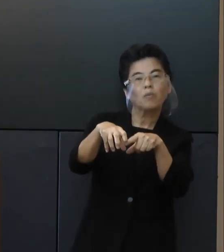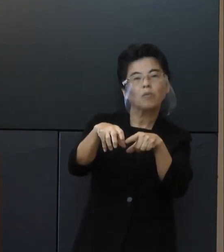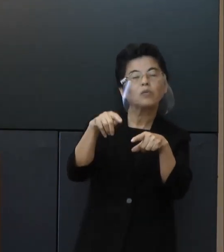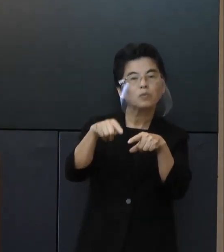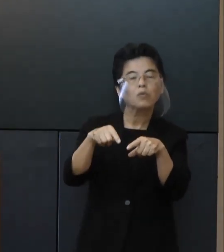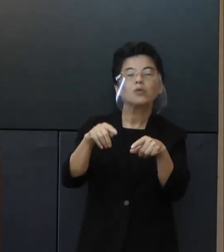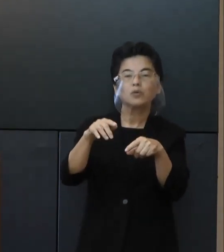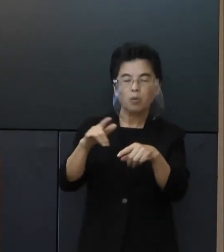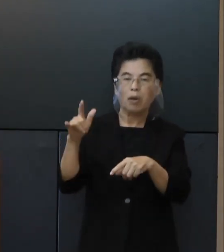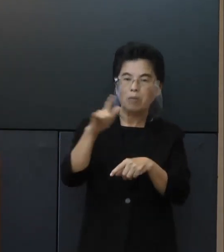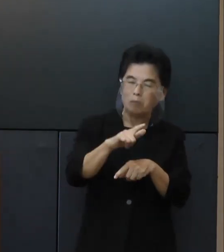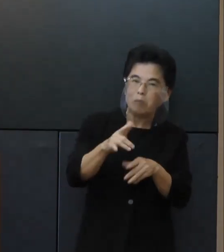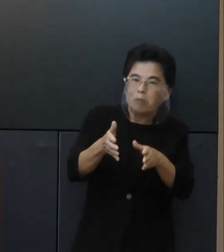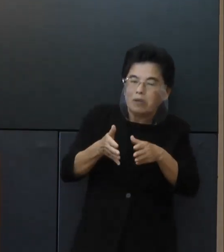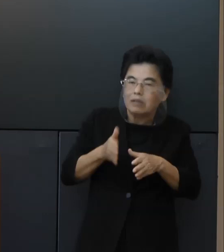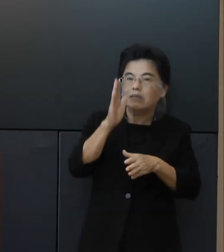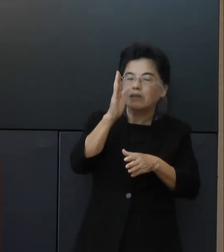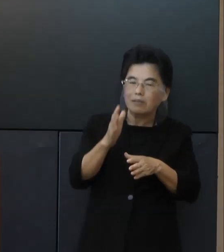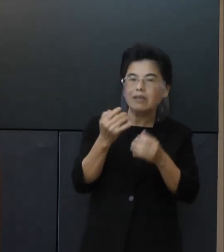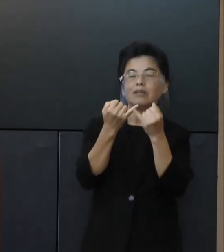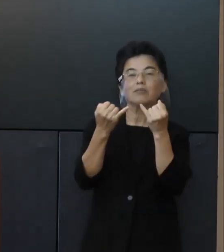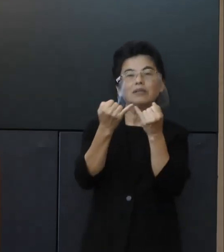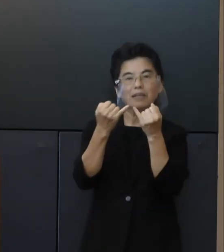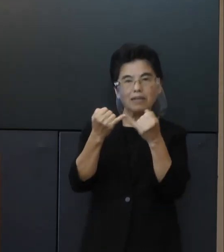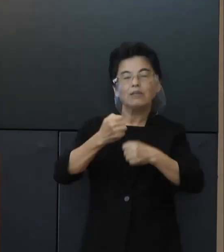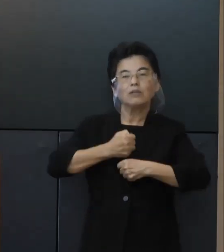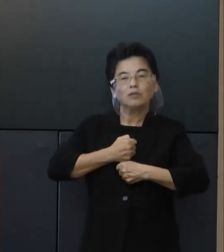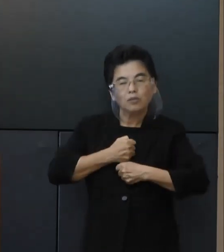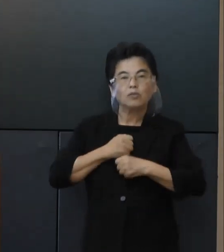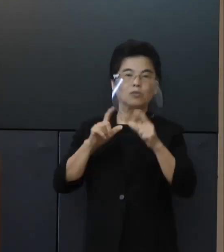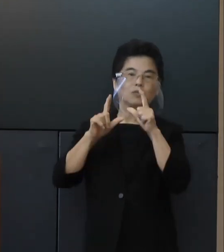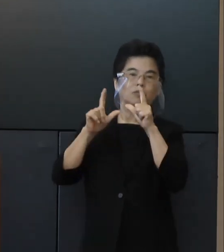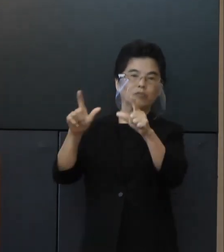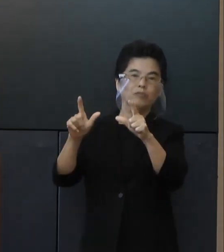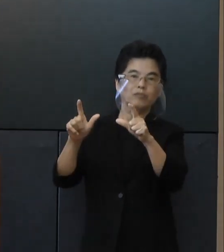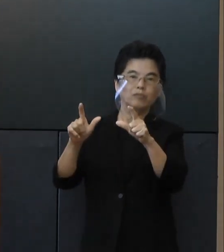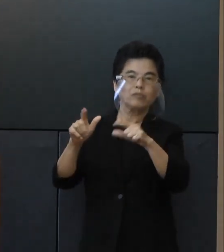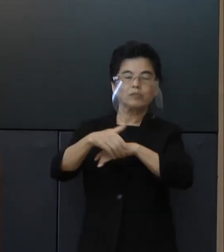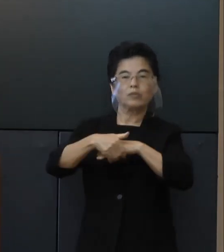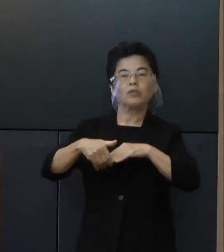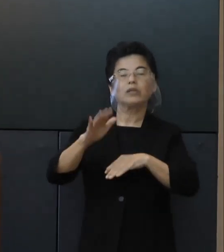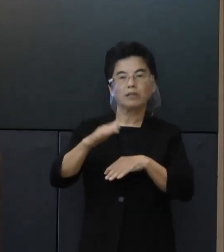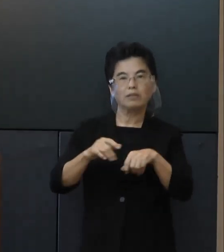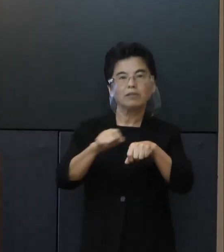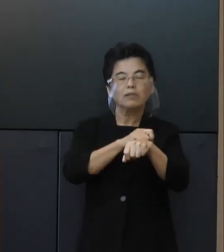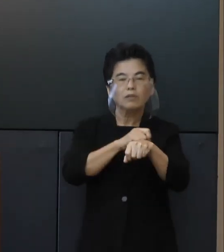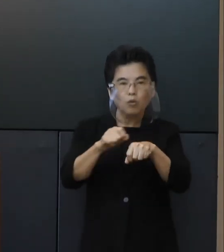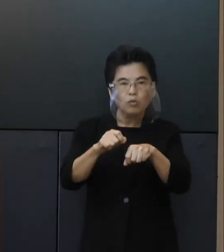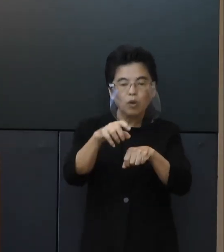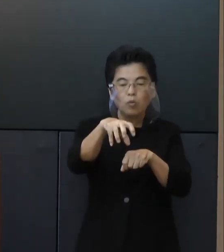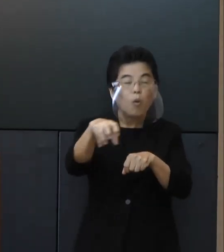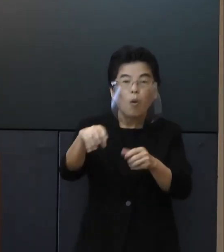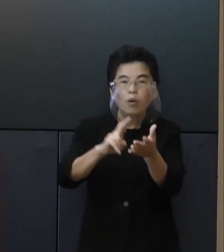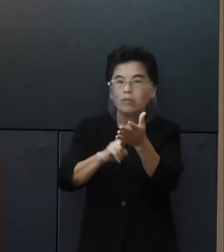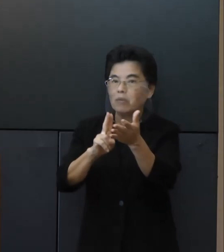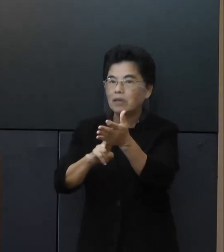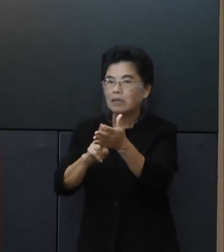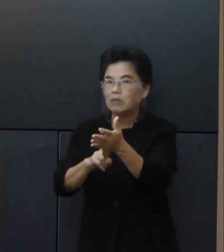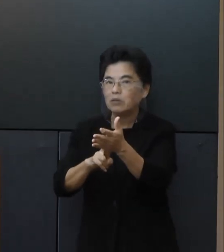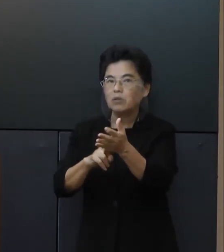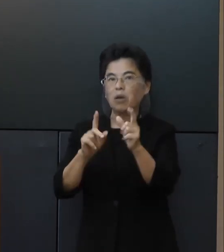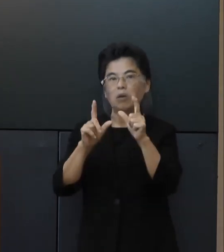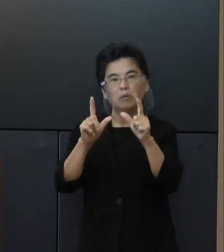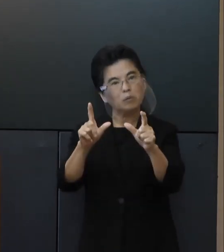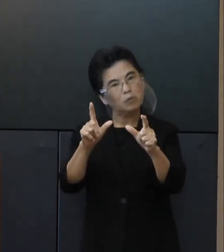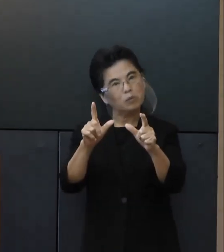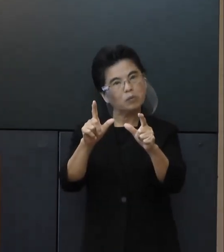を避けていただくなど慎重な対応をお願いしたいというところでございます。特にどこの地域ということで申し上